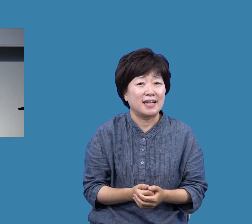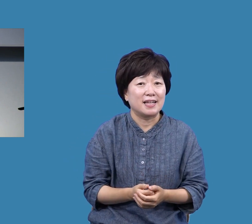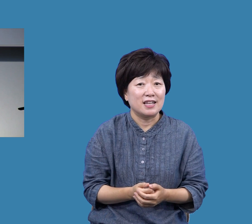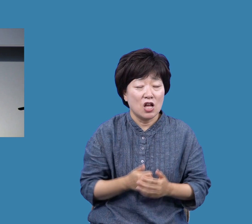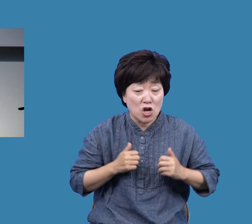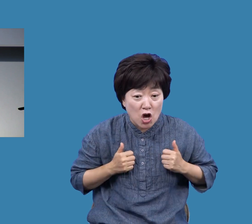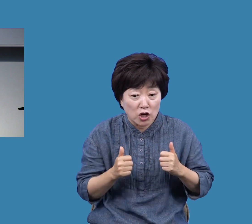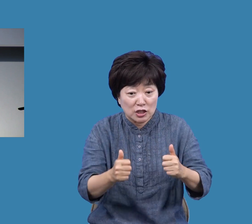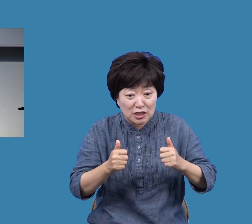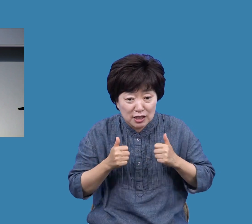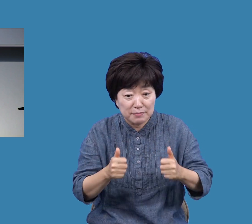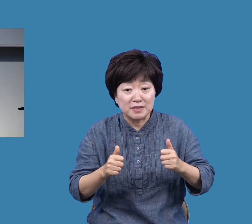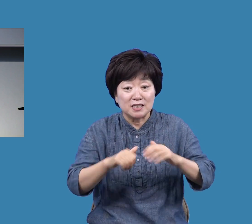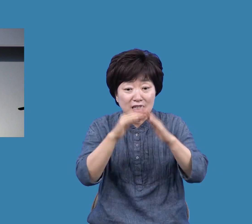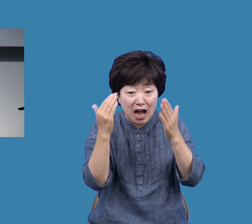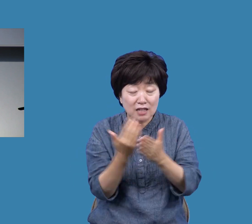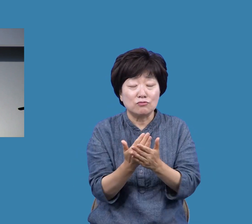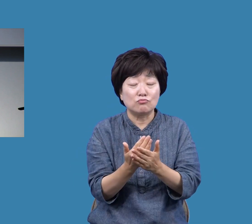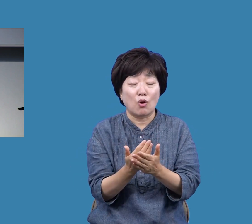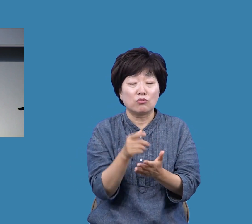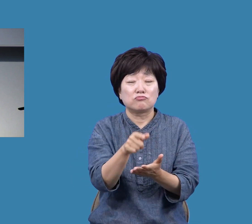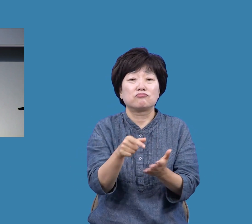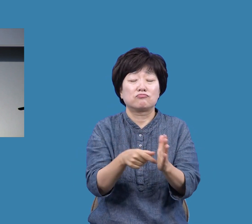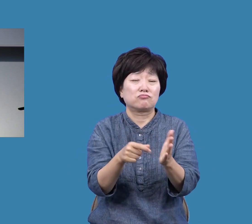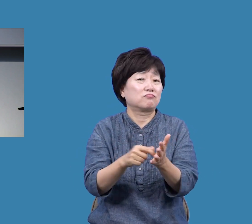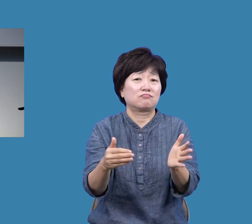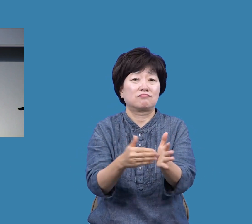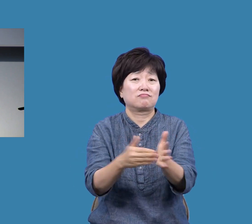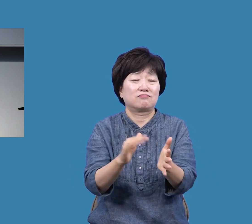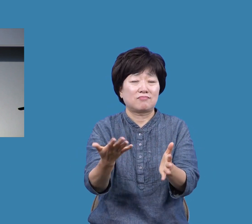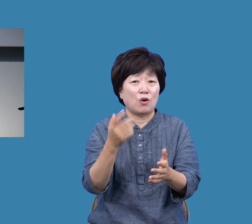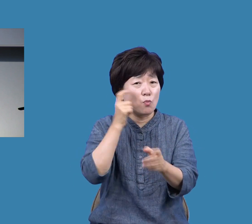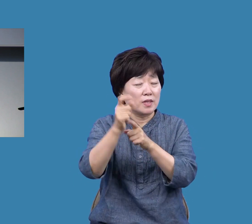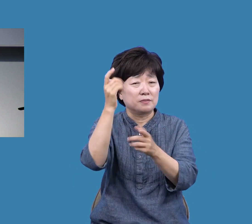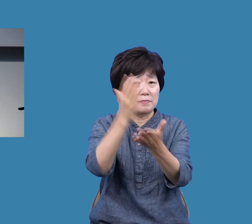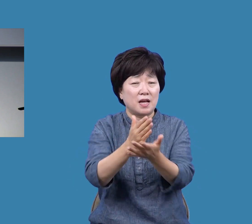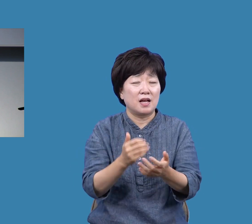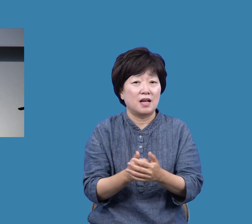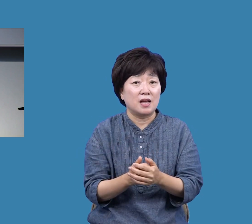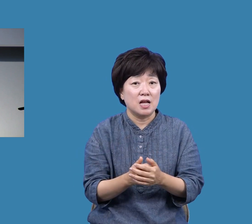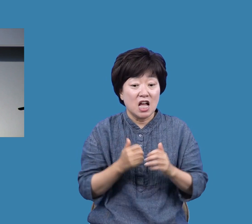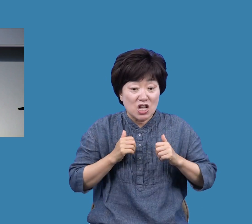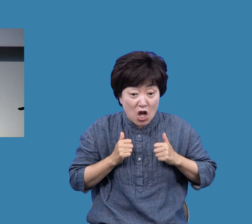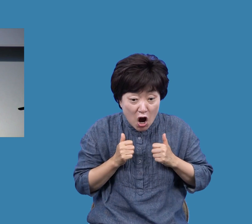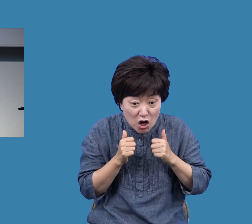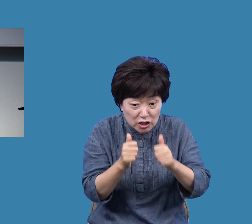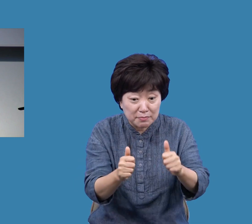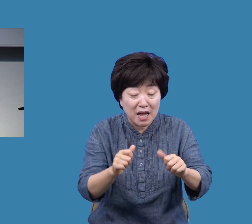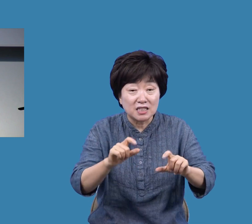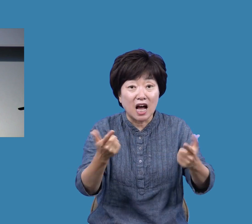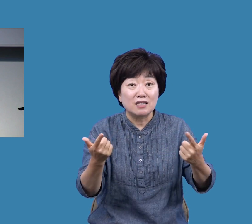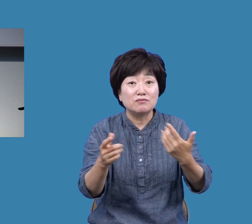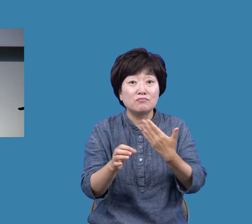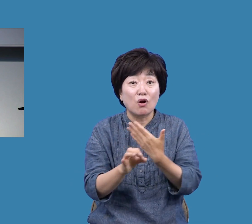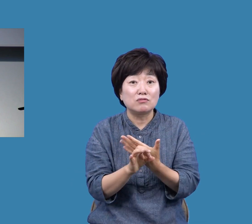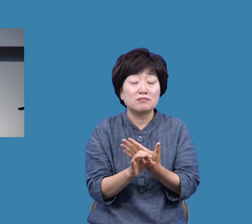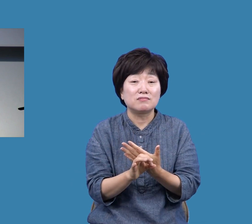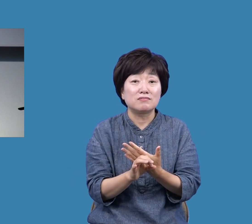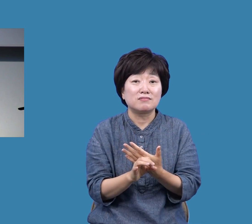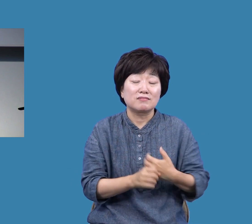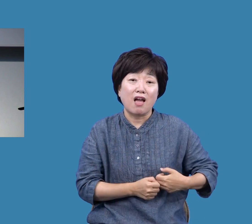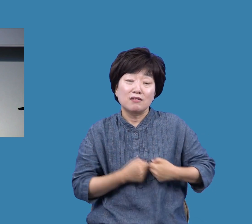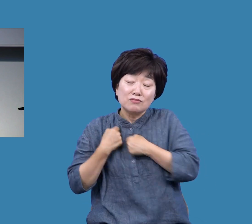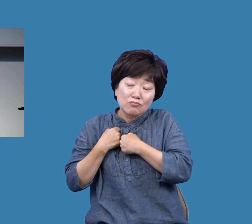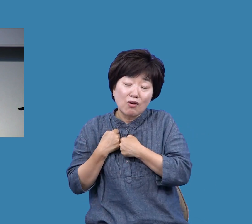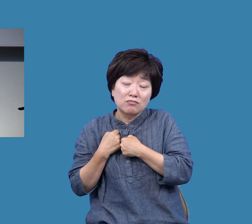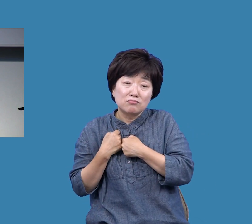열심히 다 했으면 그걸로 된 거지 뭘 그 다음에 고민을 하냐고. 뭐 열심히 안 해서 그랬으면